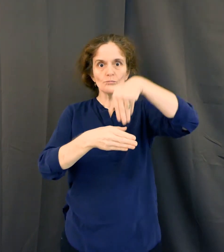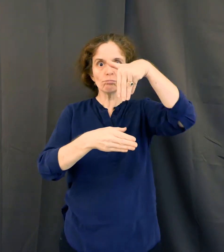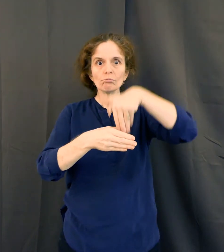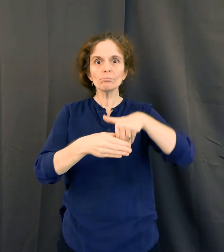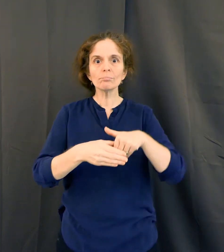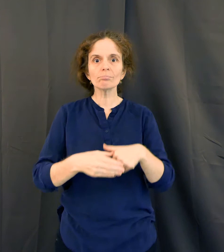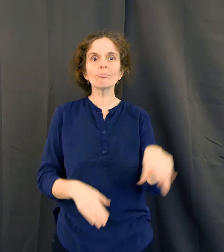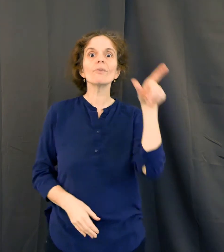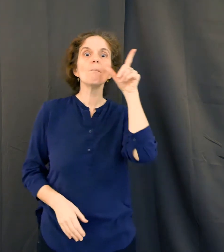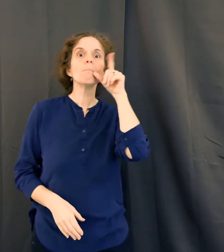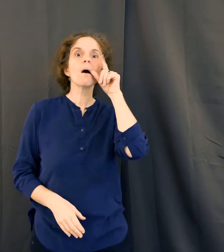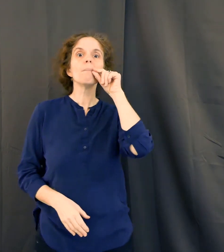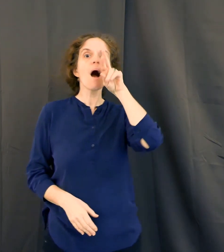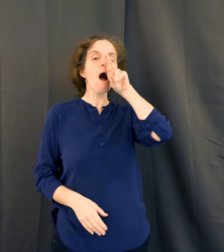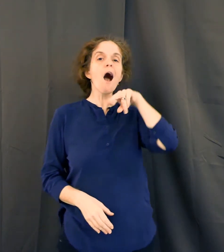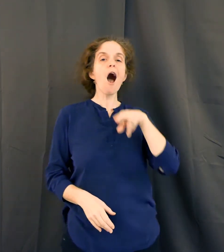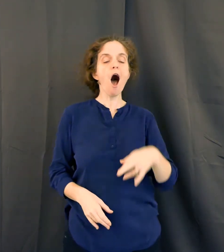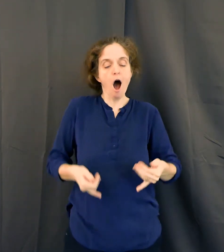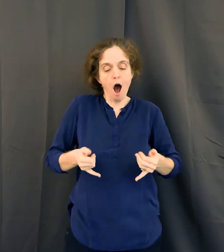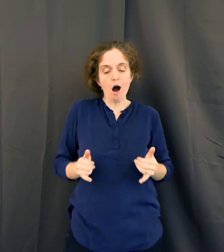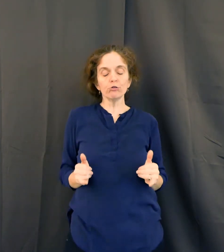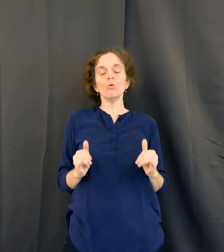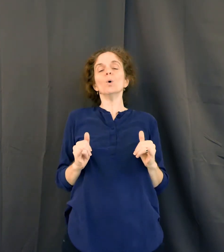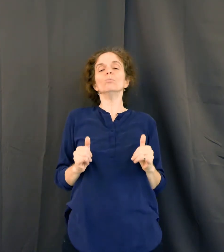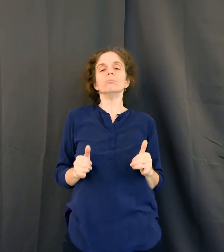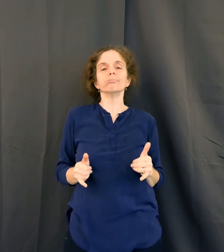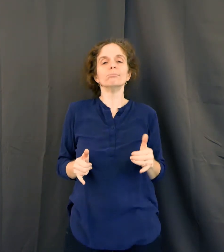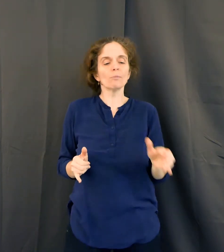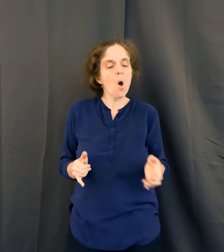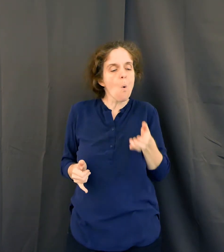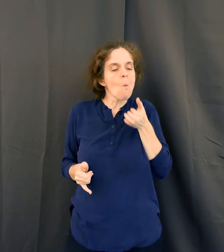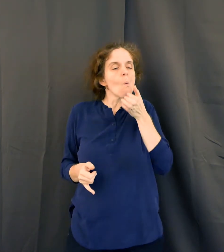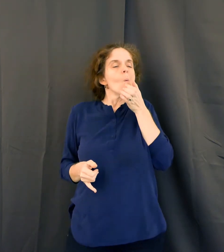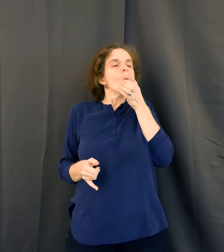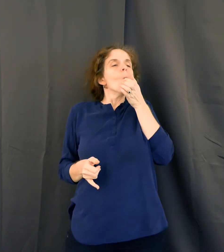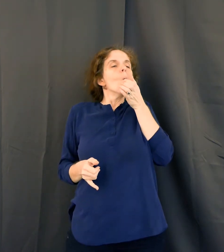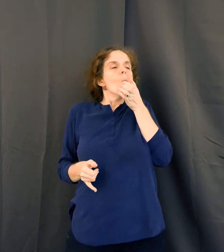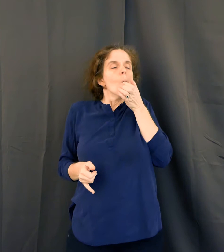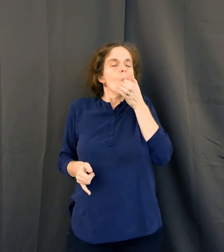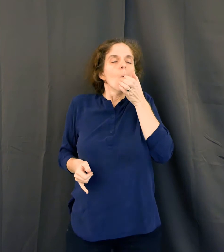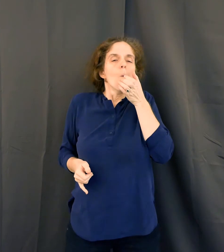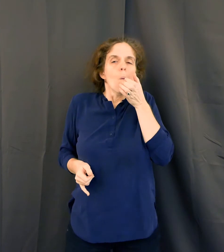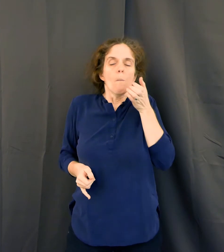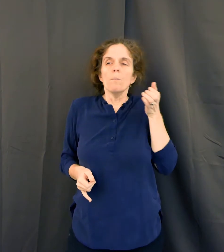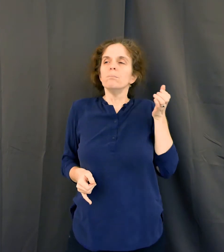Dans la maison, le papa rat est assis tranquillement. Il fume sa